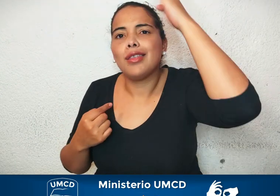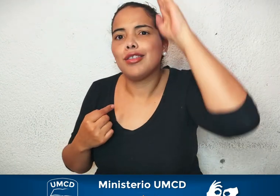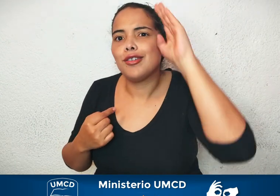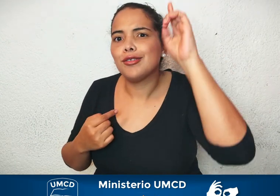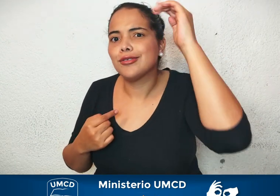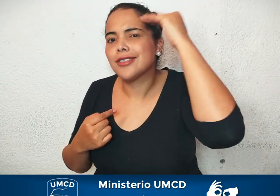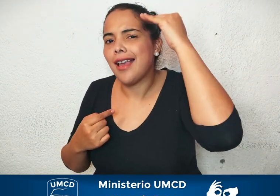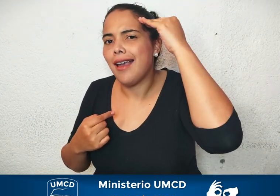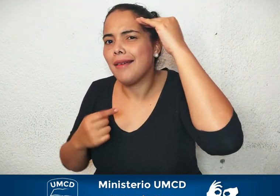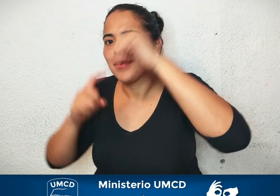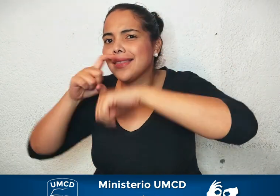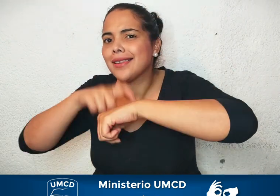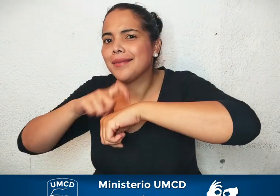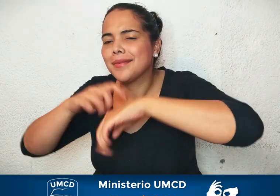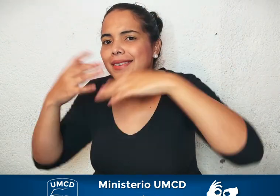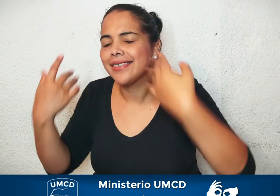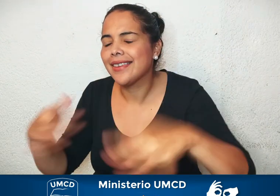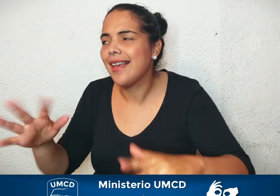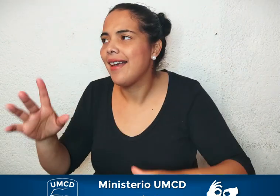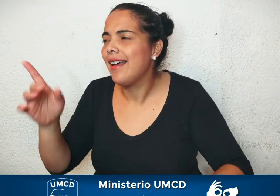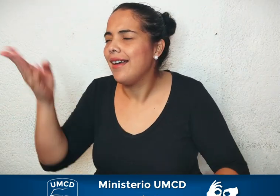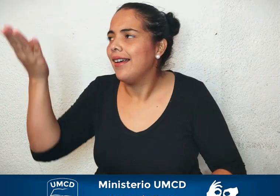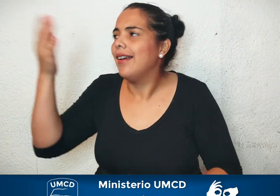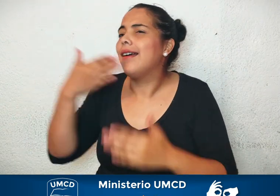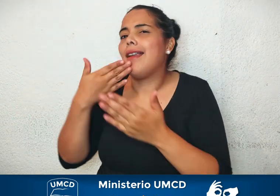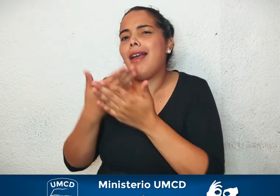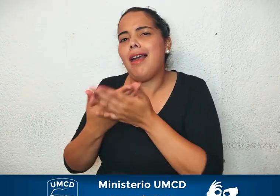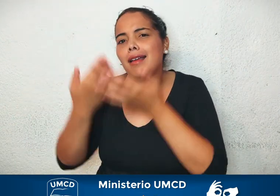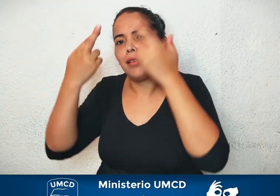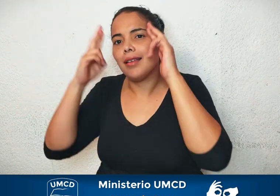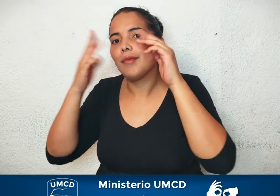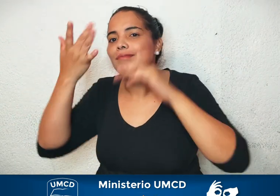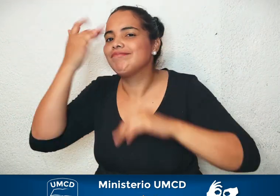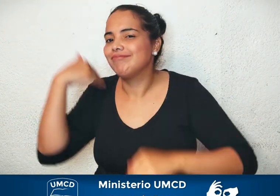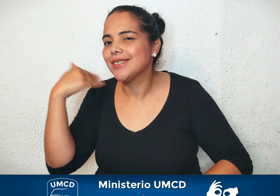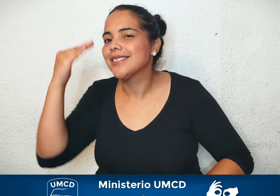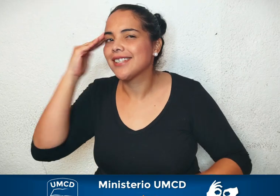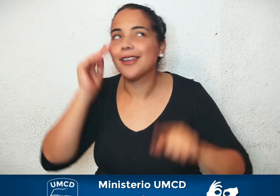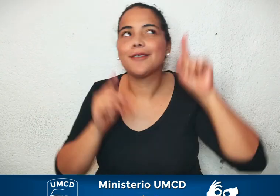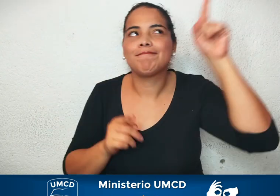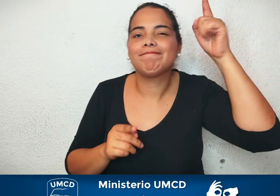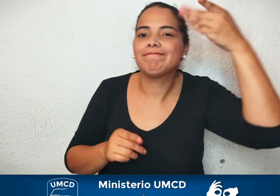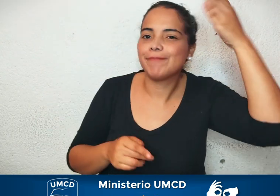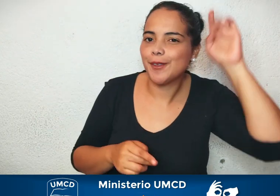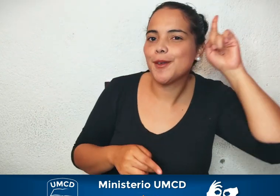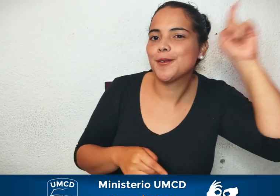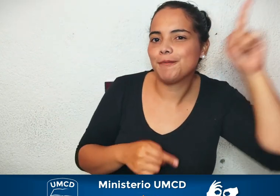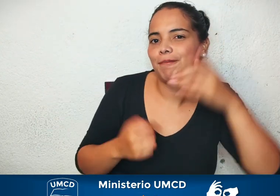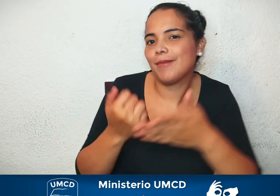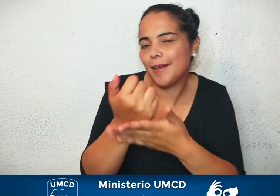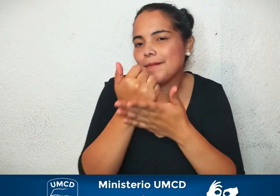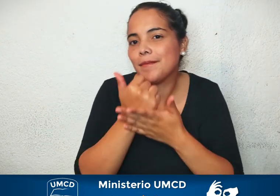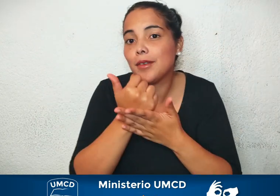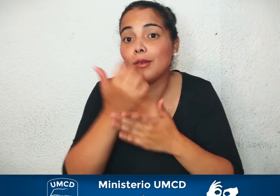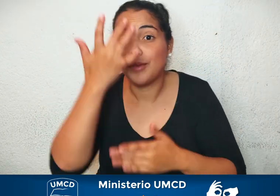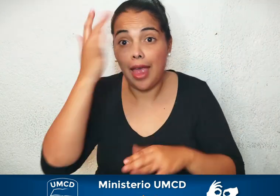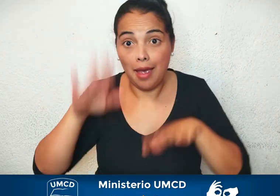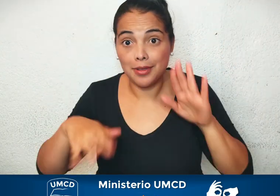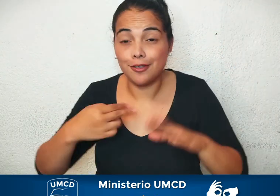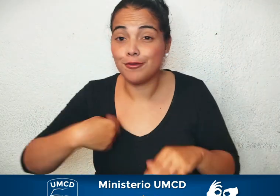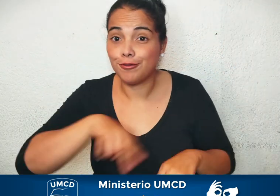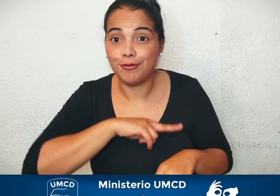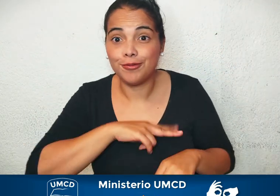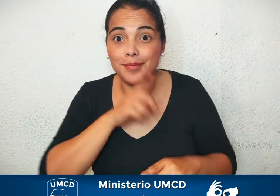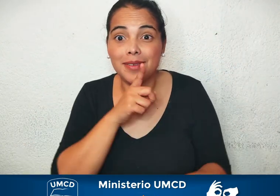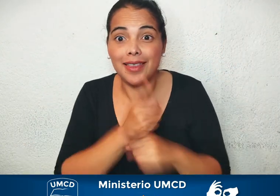La confianza en el tiempo de Dios es fundamental para nosotros. A veces no nos gusta esperar tanto. Piensa